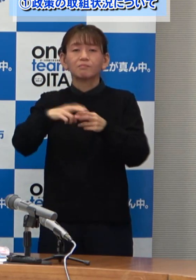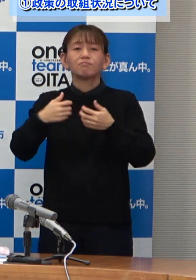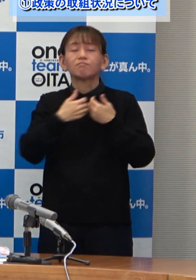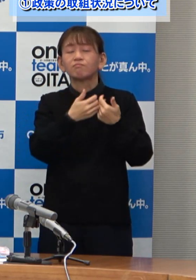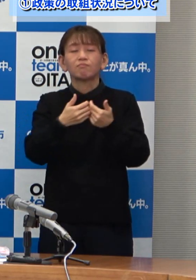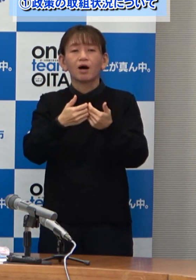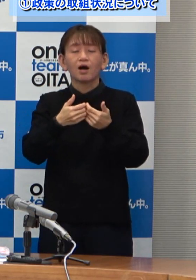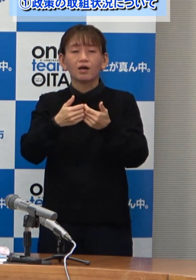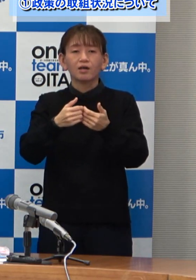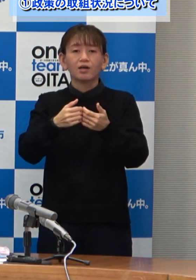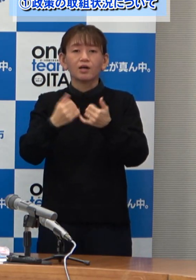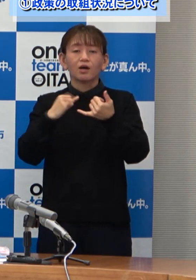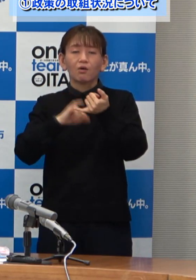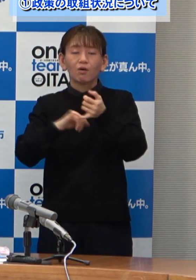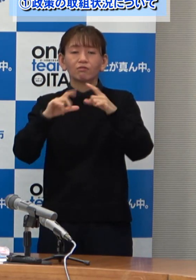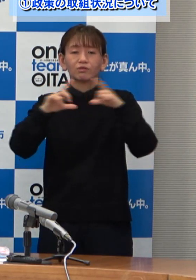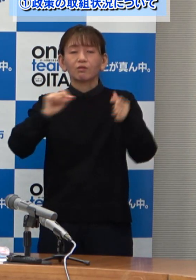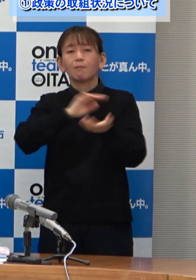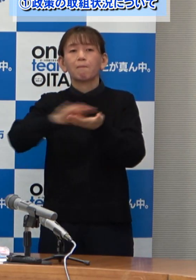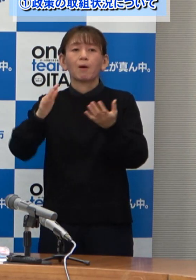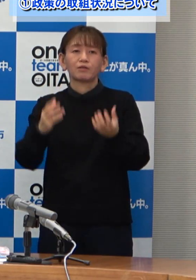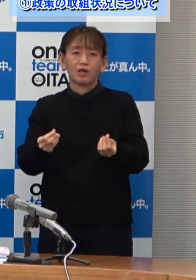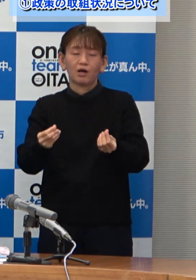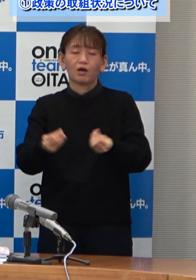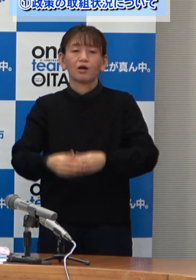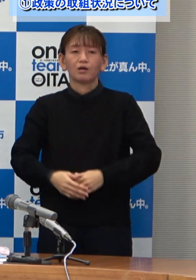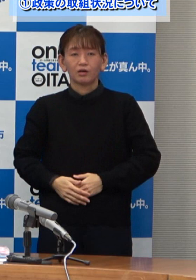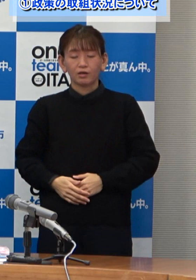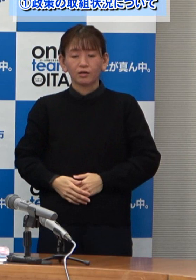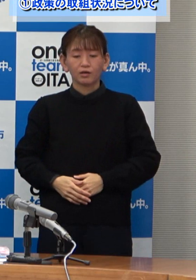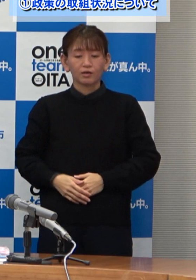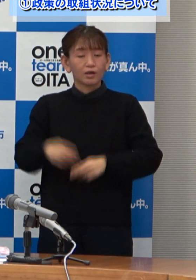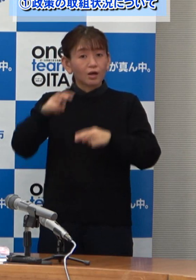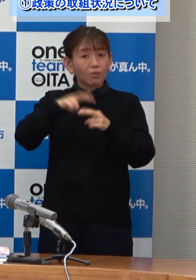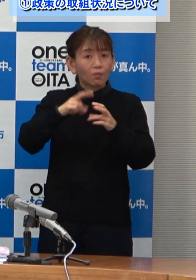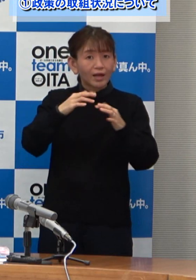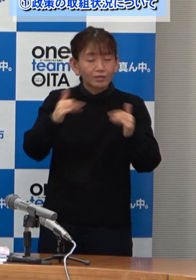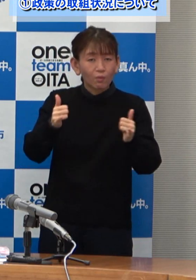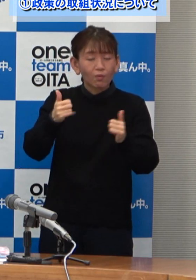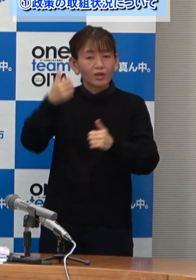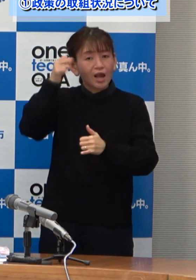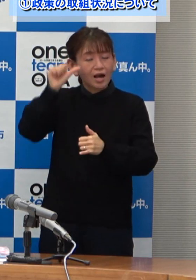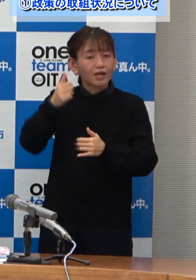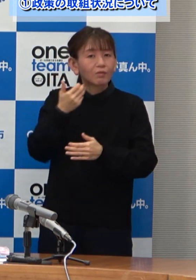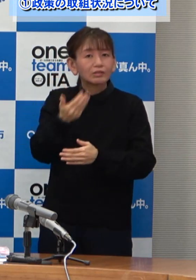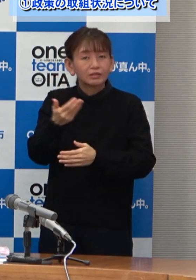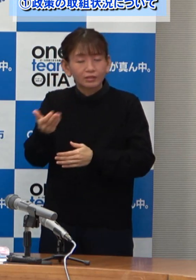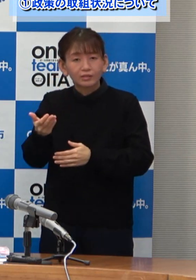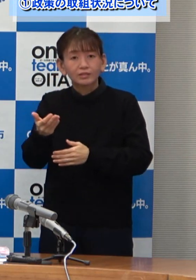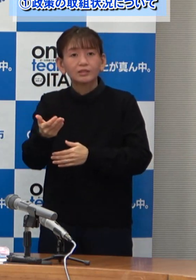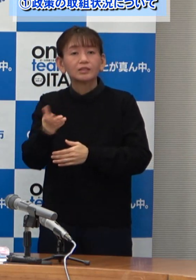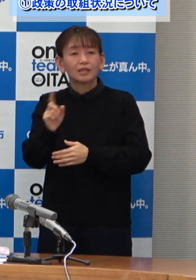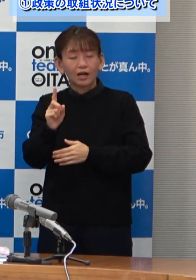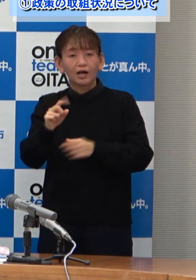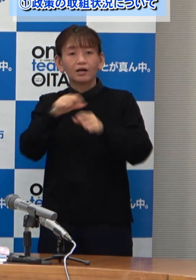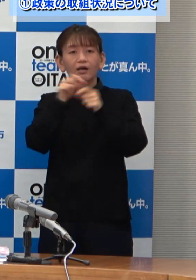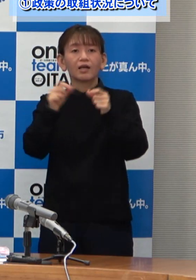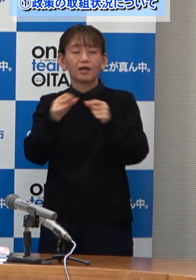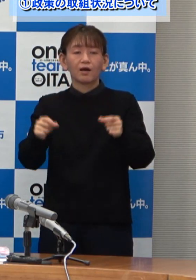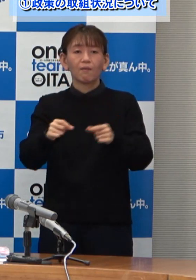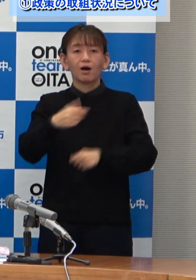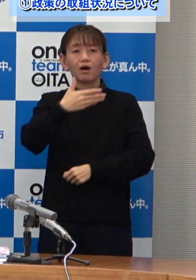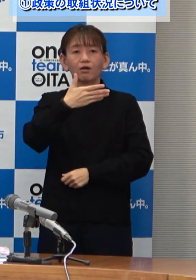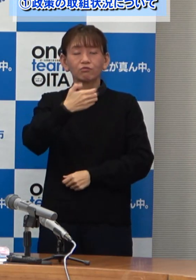たアンケート調査では速ちではありますけどツアへ参加したモニターの